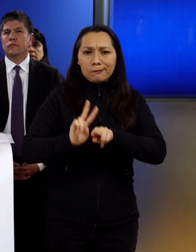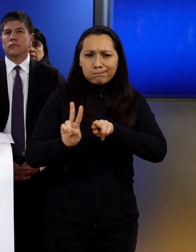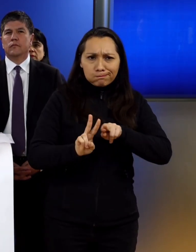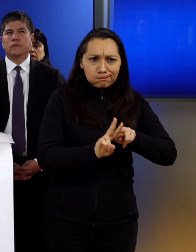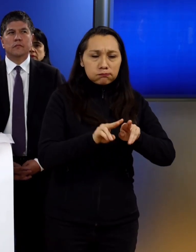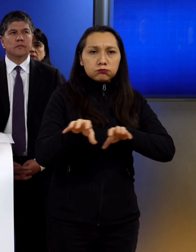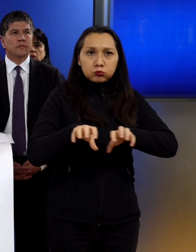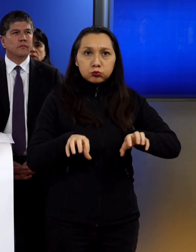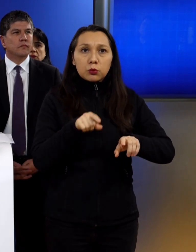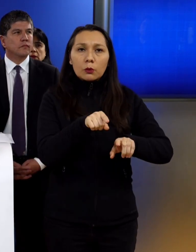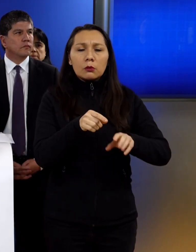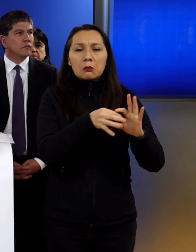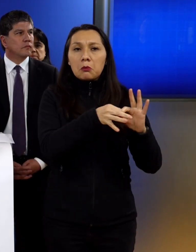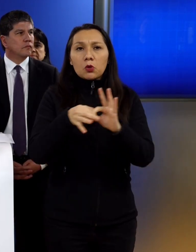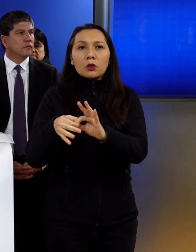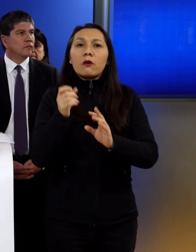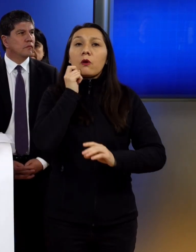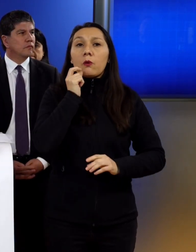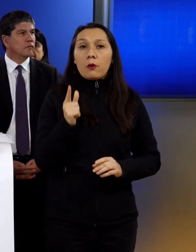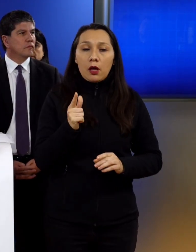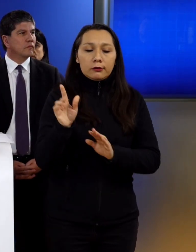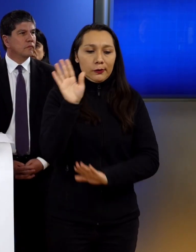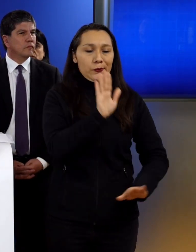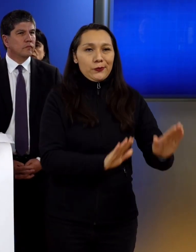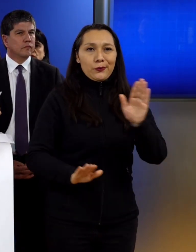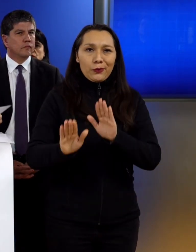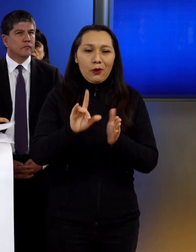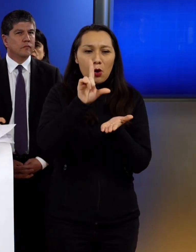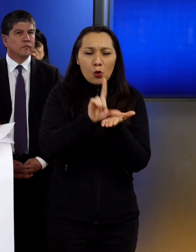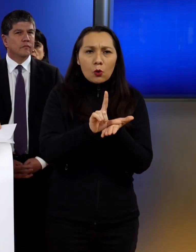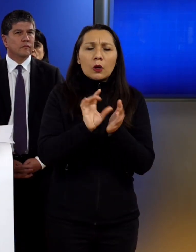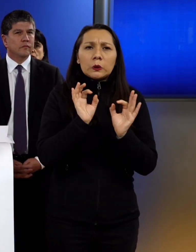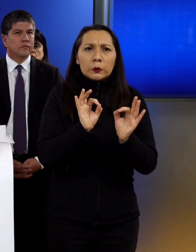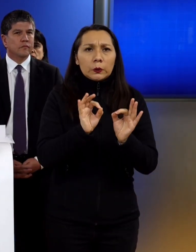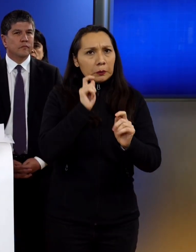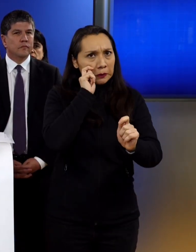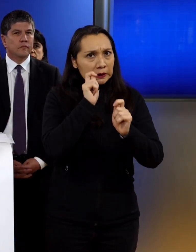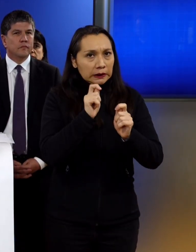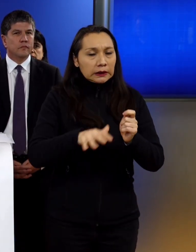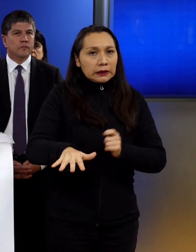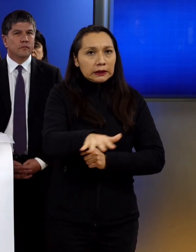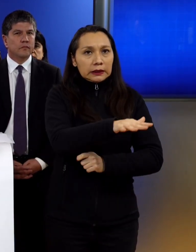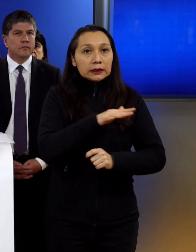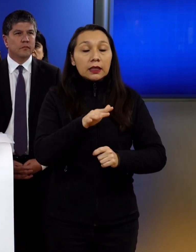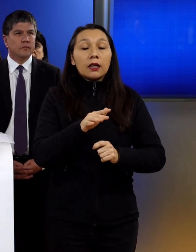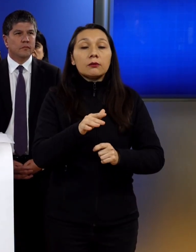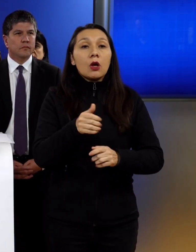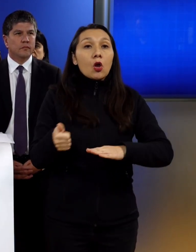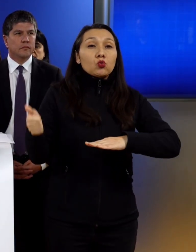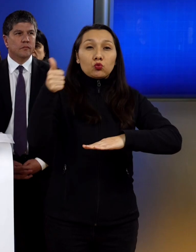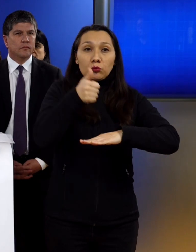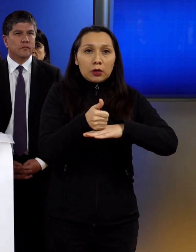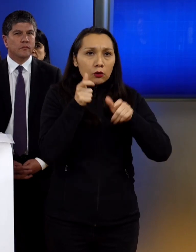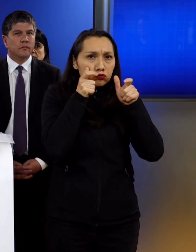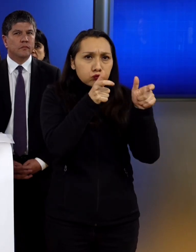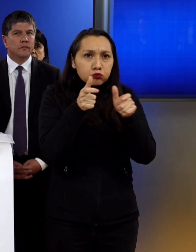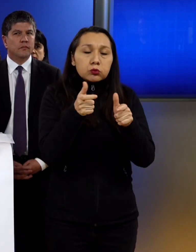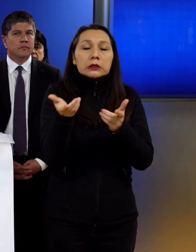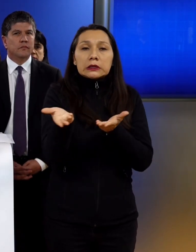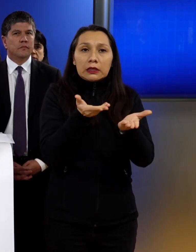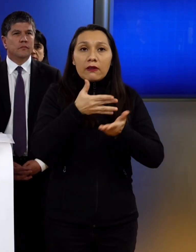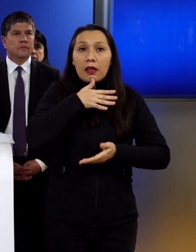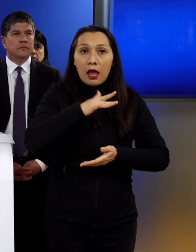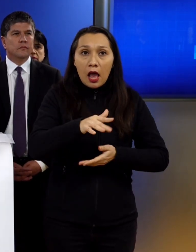acciones que dicen relación con, digamos, resguardar estos puntos críticos o de riesgo. Y la Superintendencia de Servicios